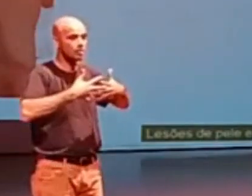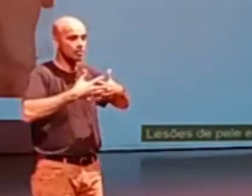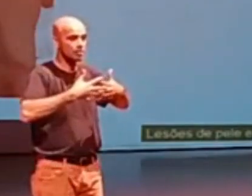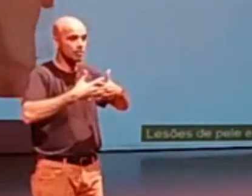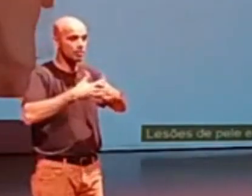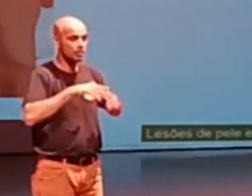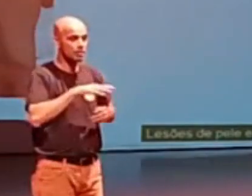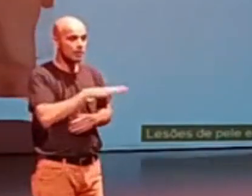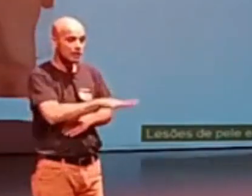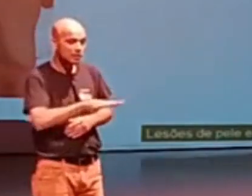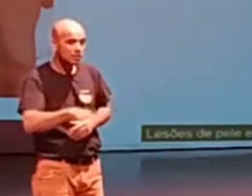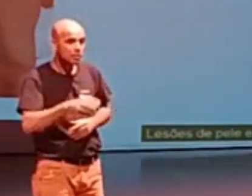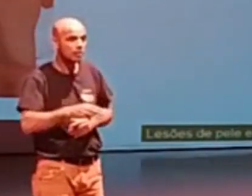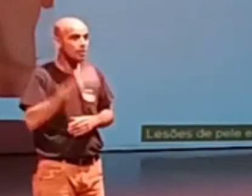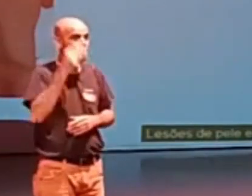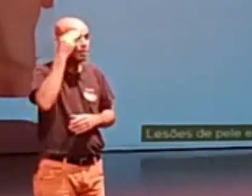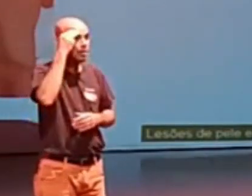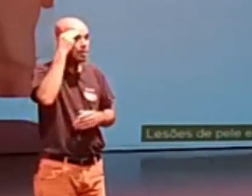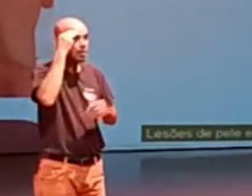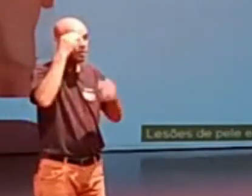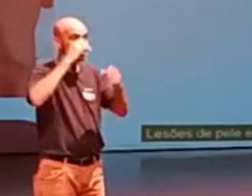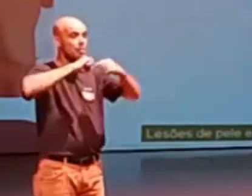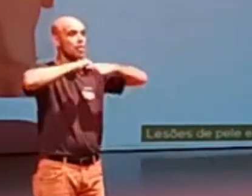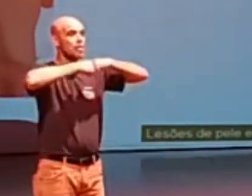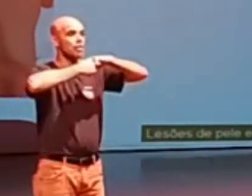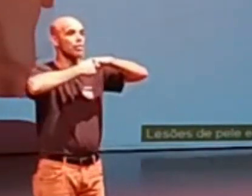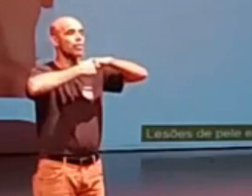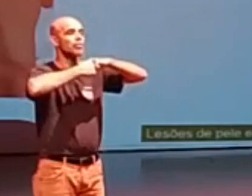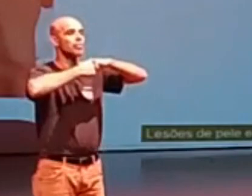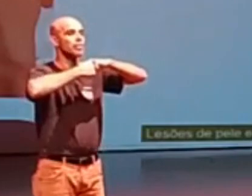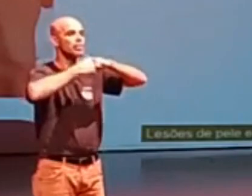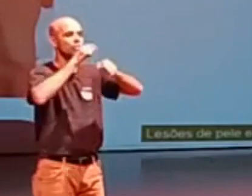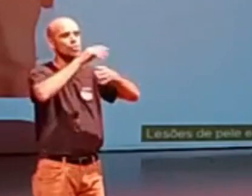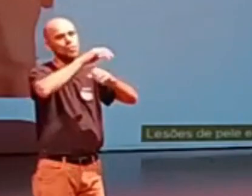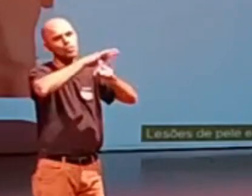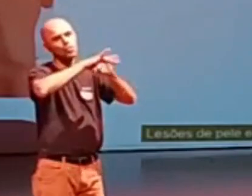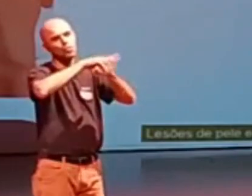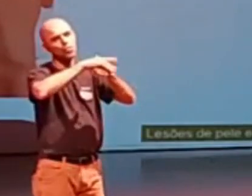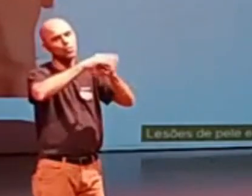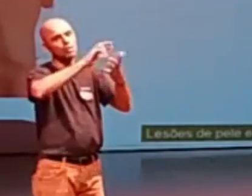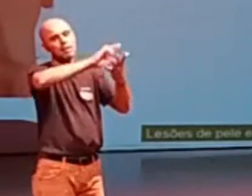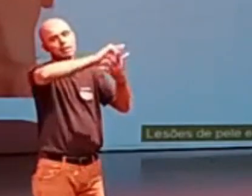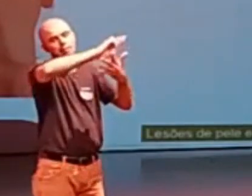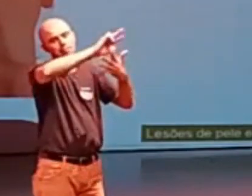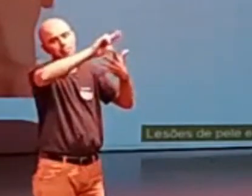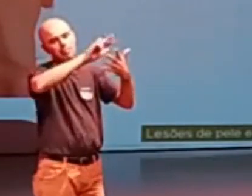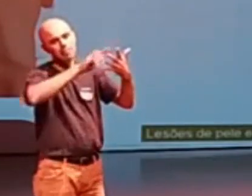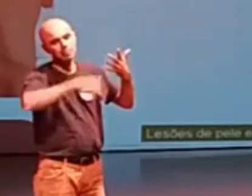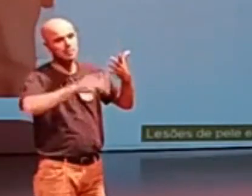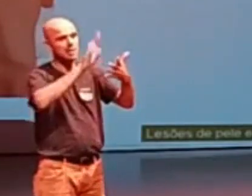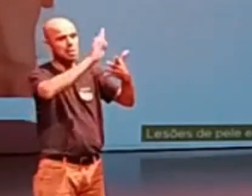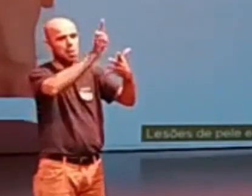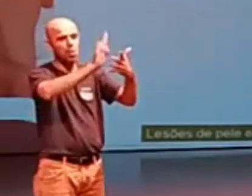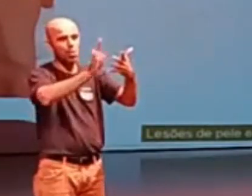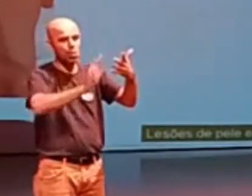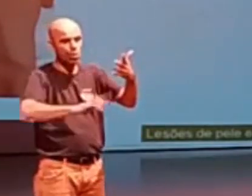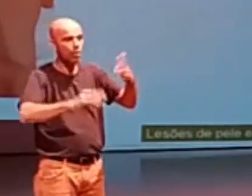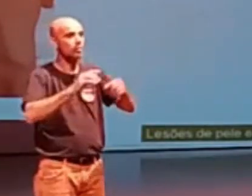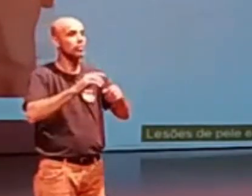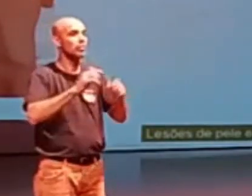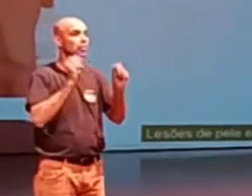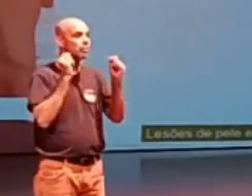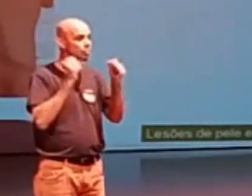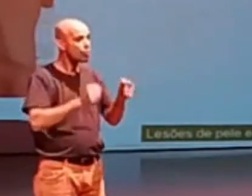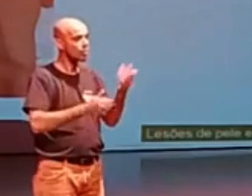cerebral, crianças com alguma outra doença, existem inúmeras doenças, tá? Vou ficar citando, que são vários nomes bonitos aqui. Mas isso pode gerar uma lesão de